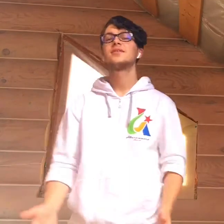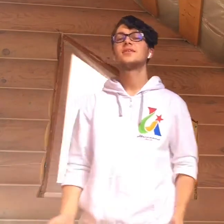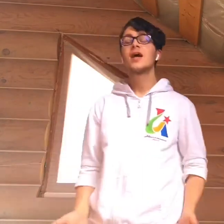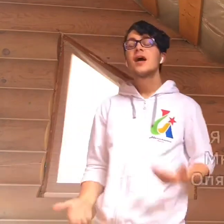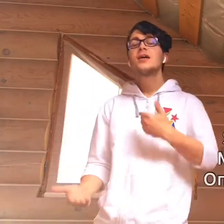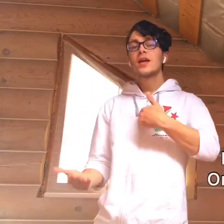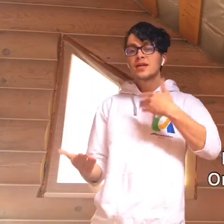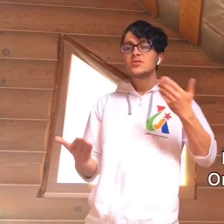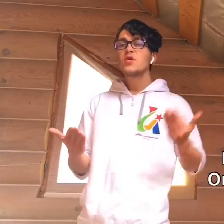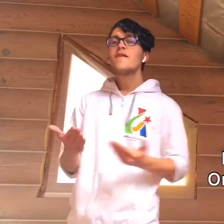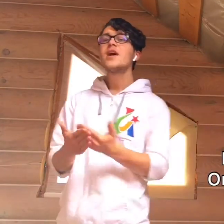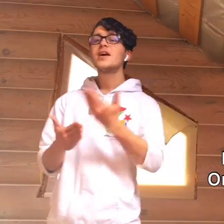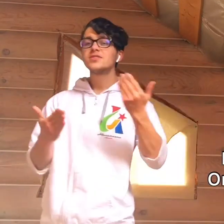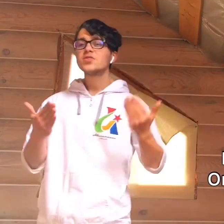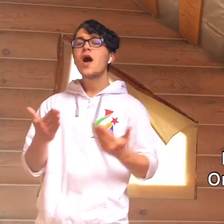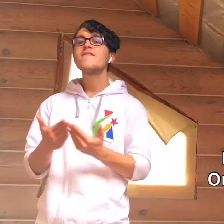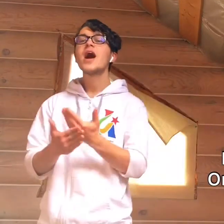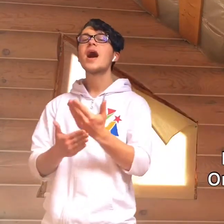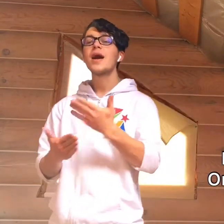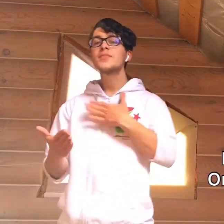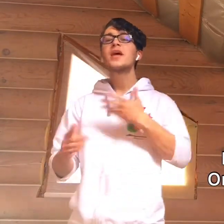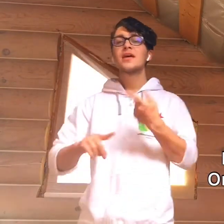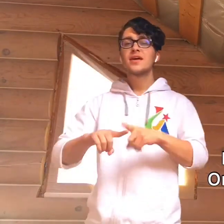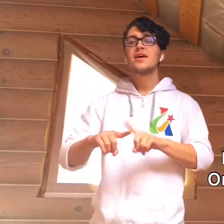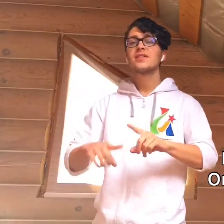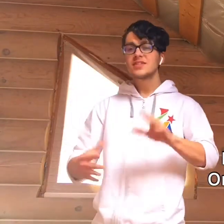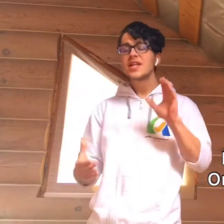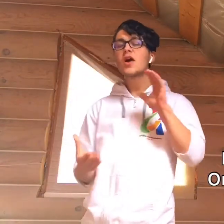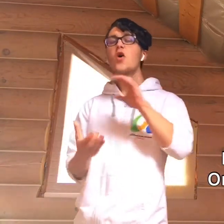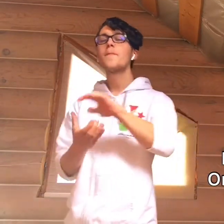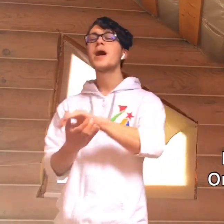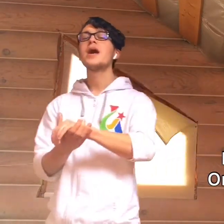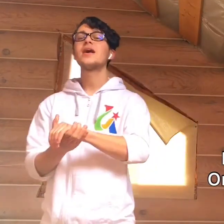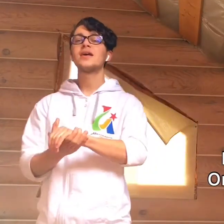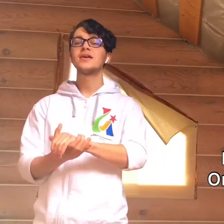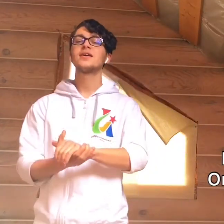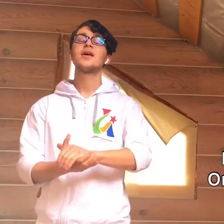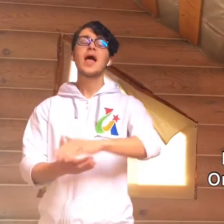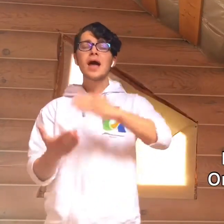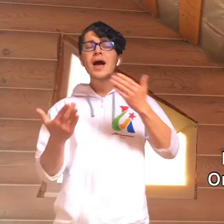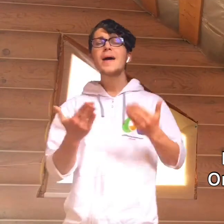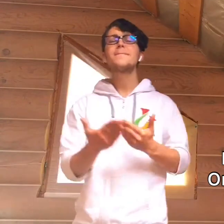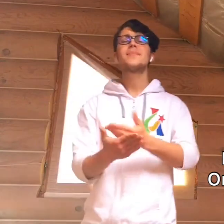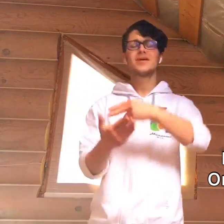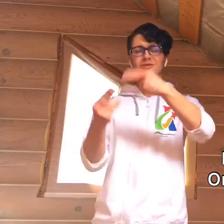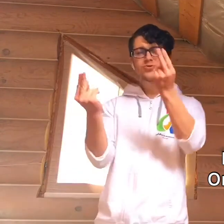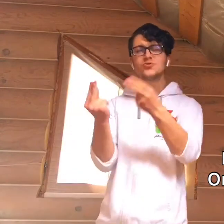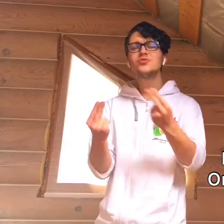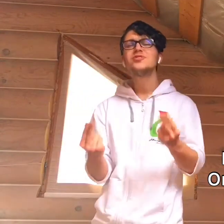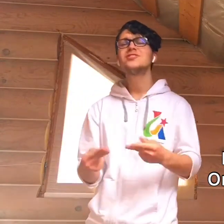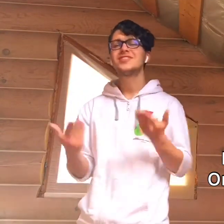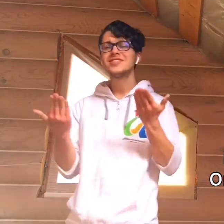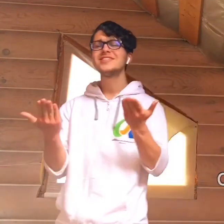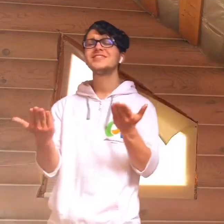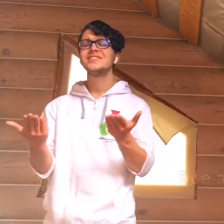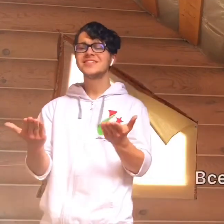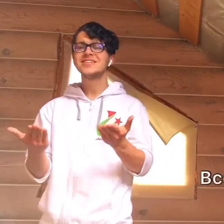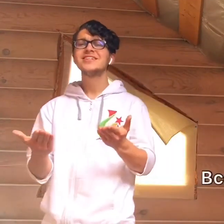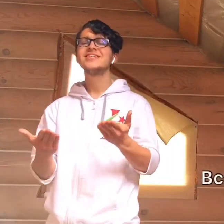Я снова и снова, мне это знакомо. Опять рисуешь ты все эти